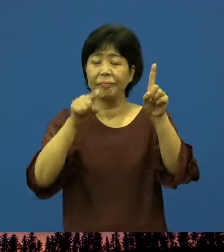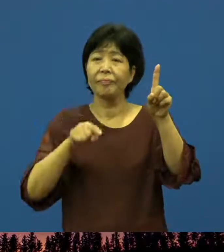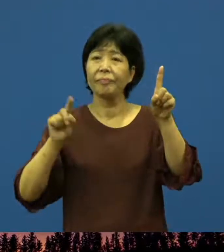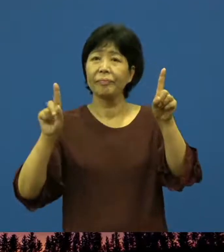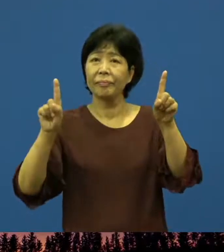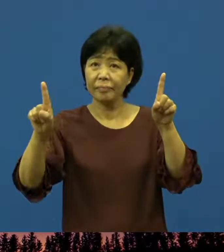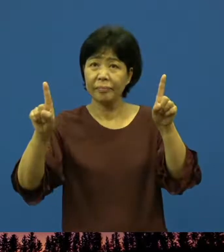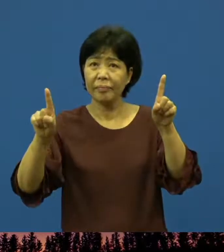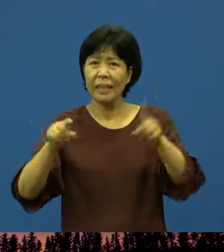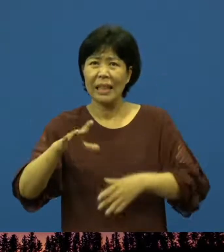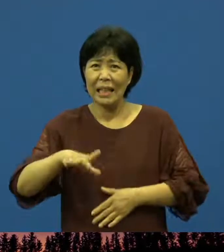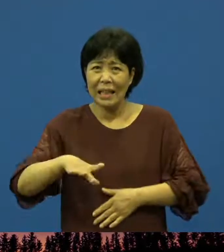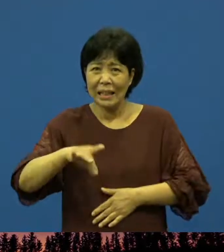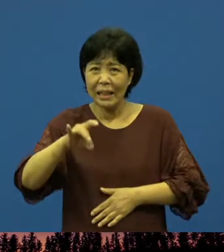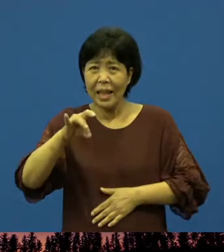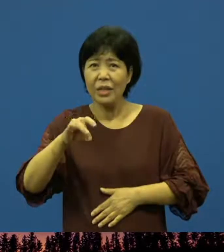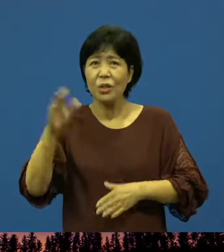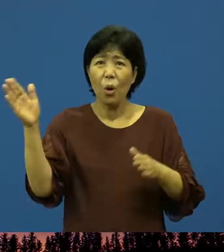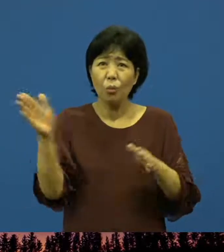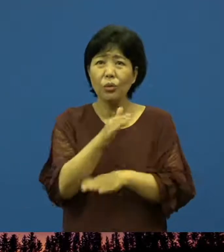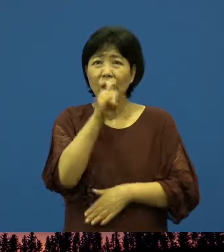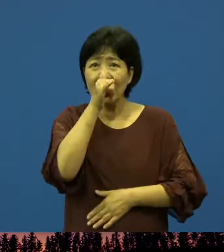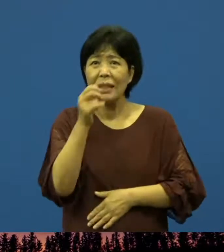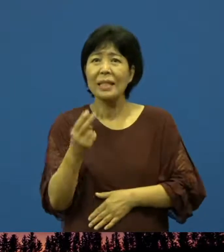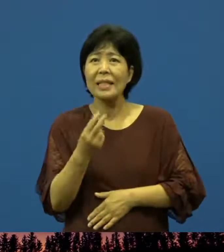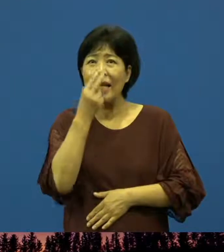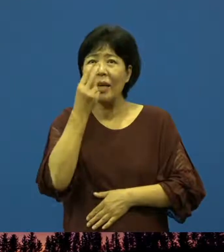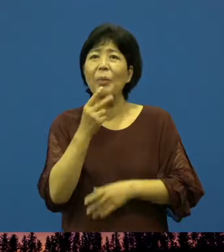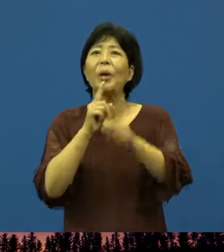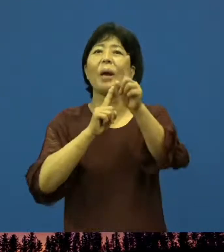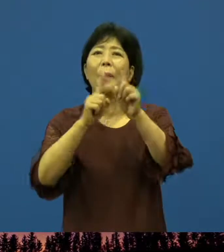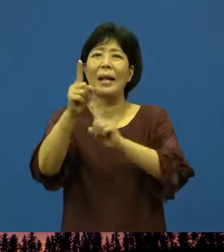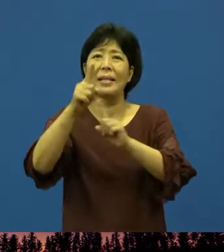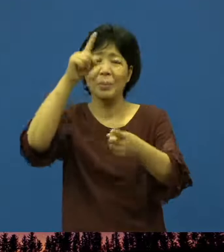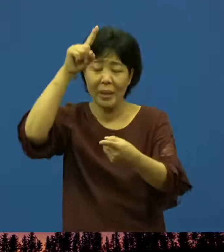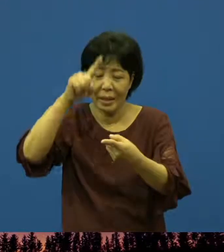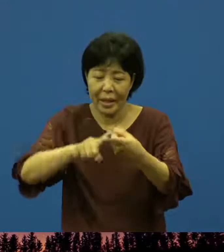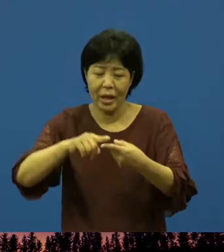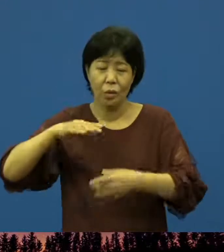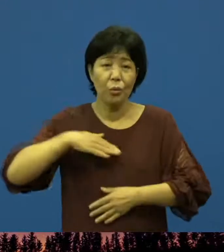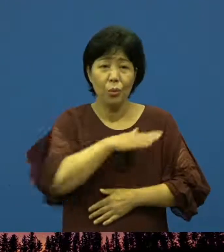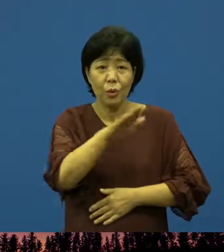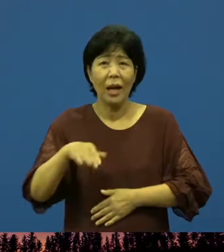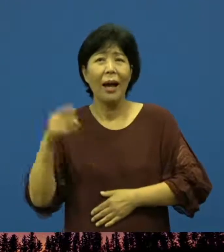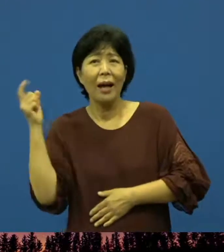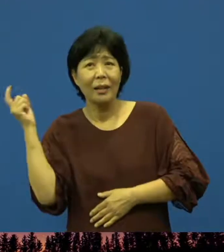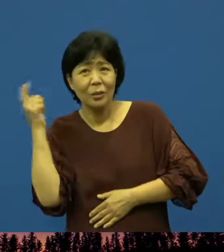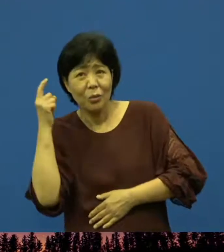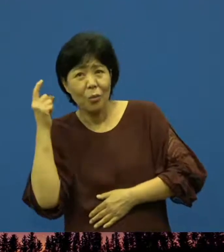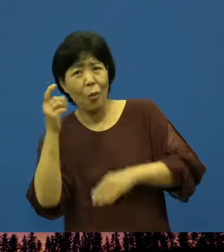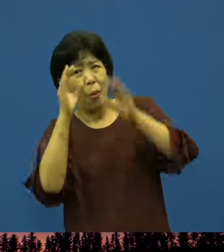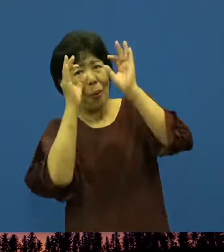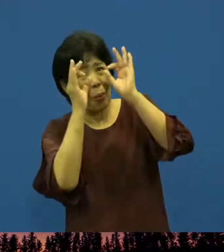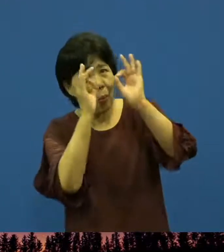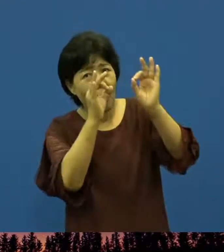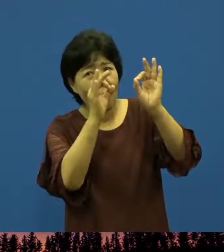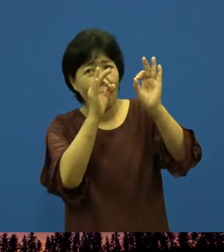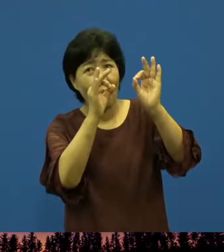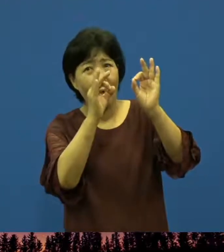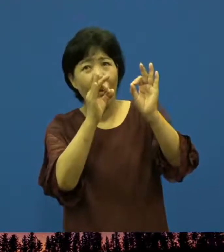보십시오. 태초부터 있는 생명의 말씀에 관하여는 우리가 들은 바요, 눈으로 본